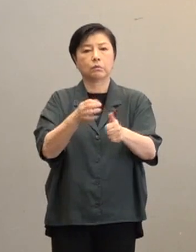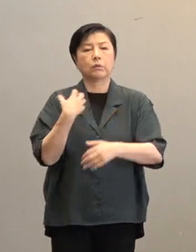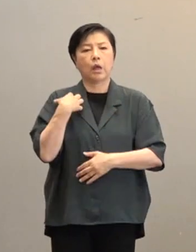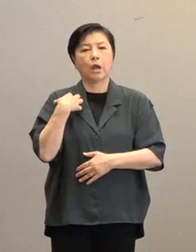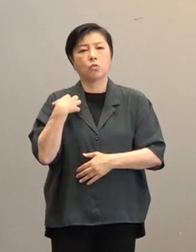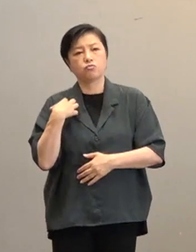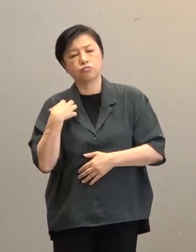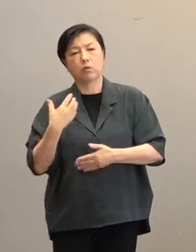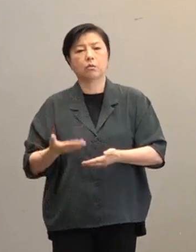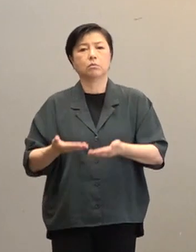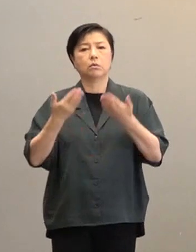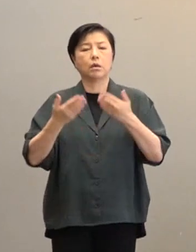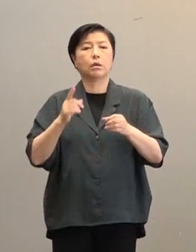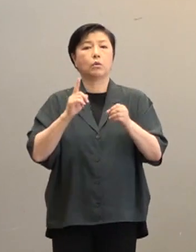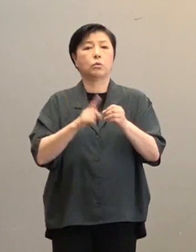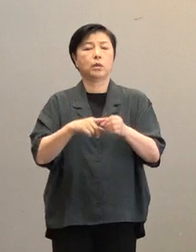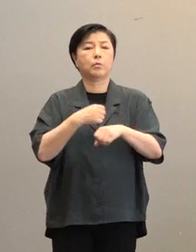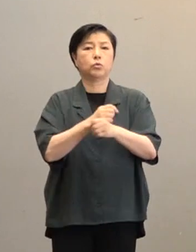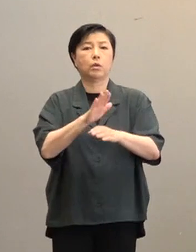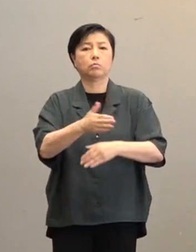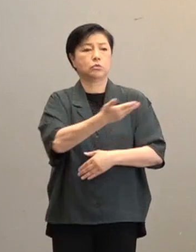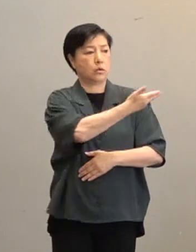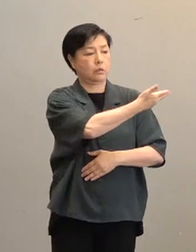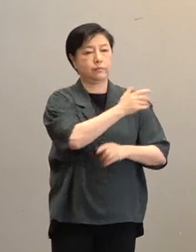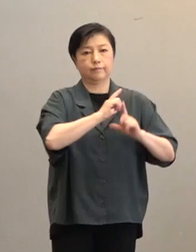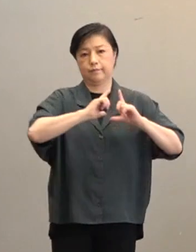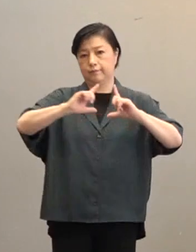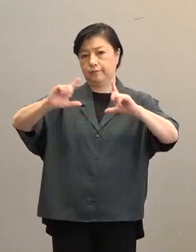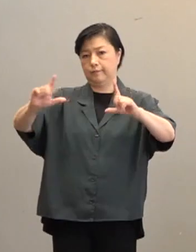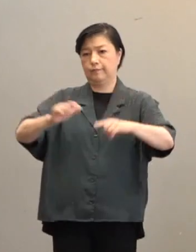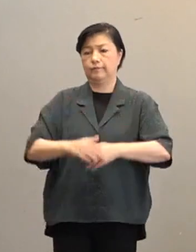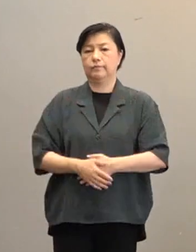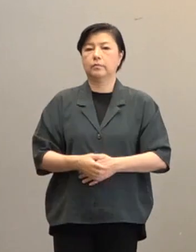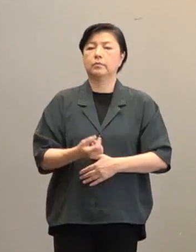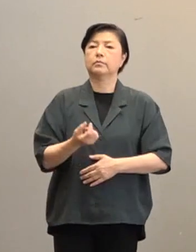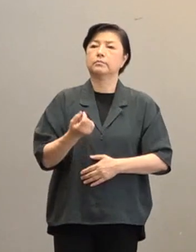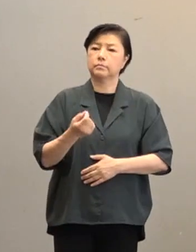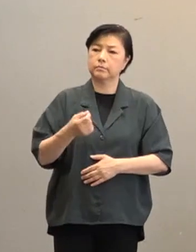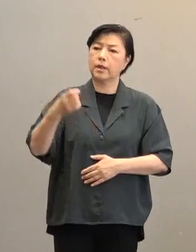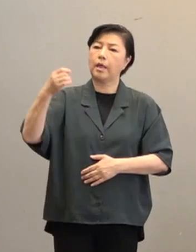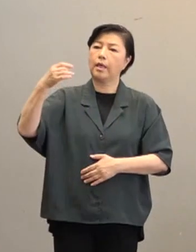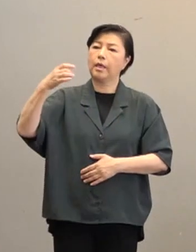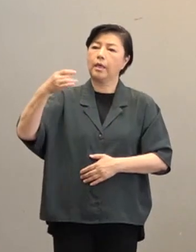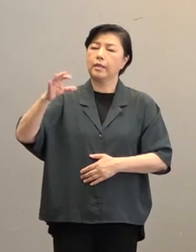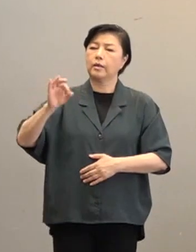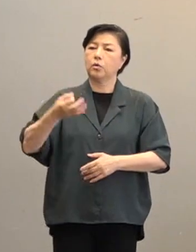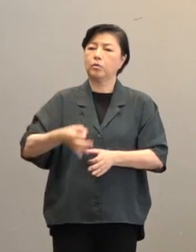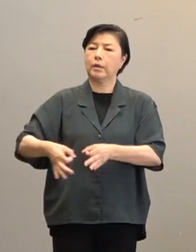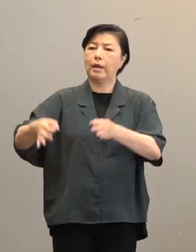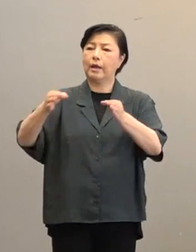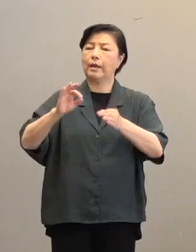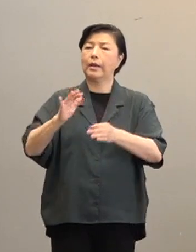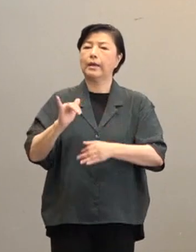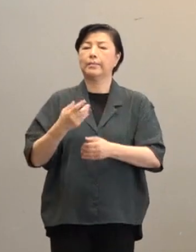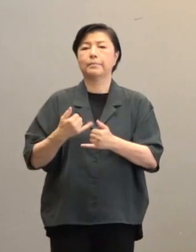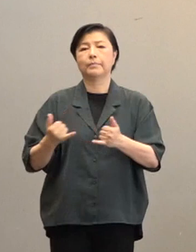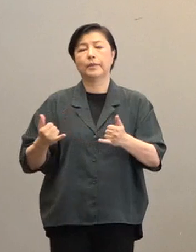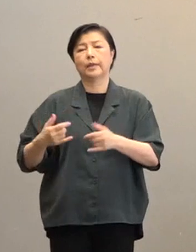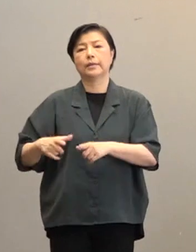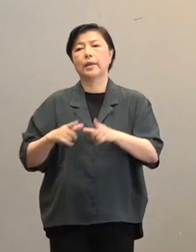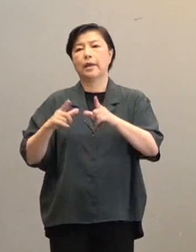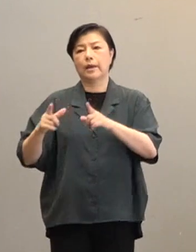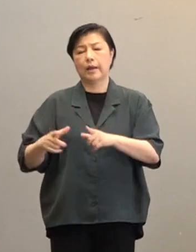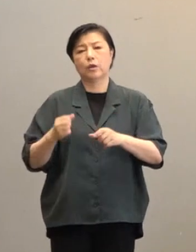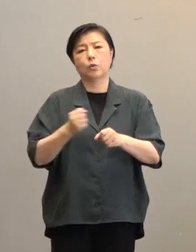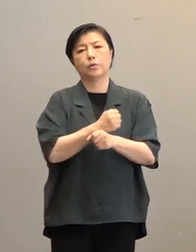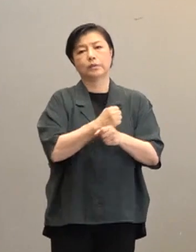り組みなど、お考えがあったらお聞かせいただきたいと思います。 本当に電気料金の値上げというのは、県民生活、それから事業活動に大変大きな